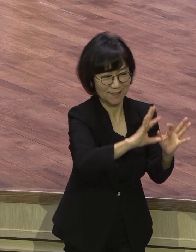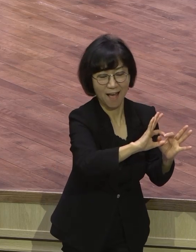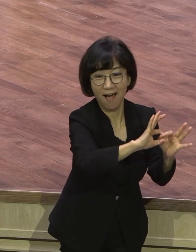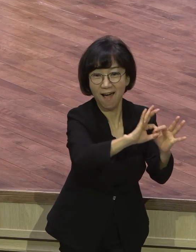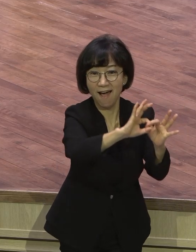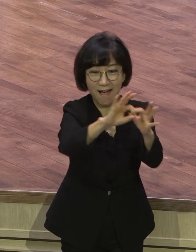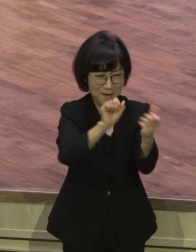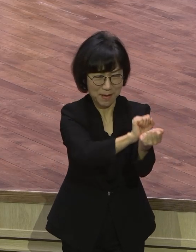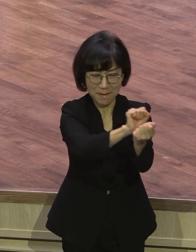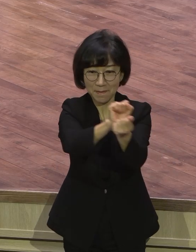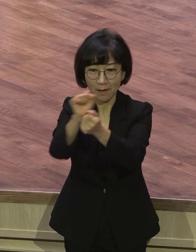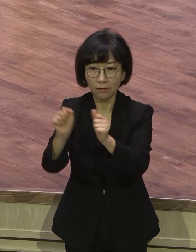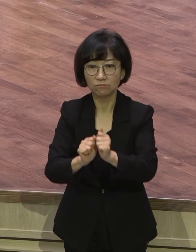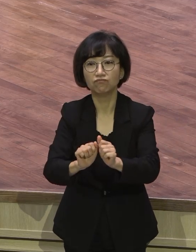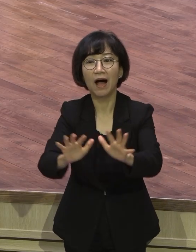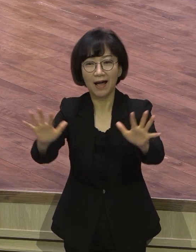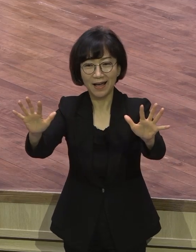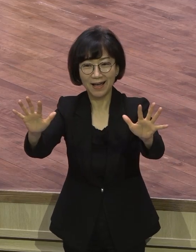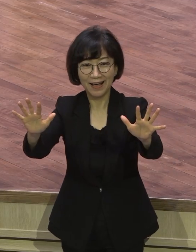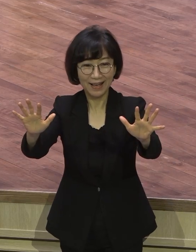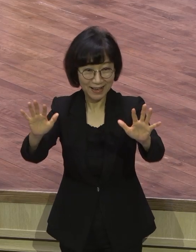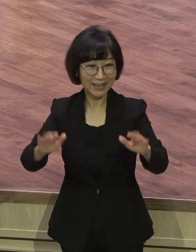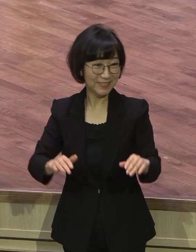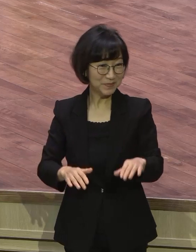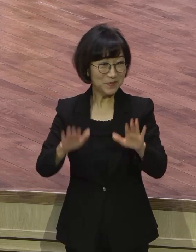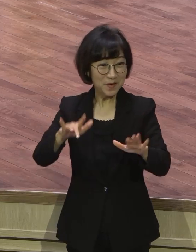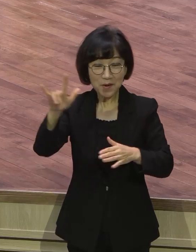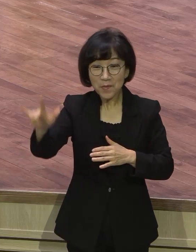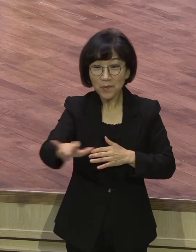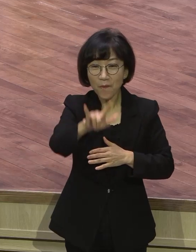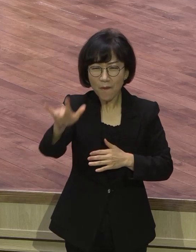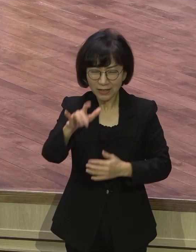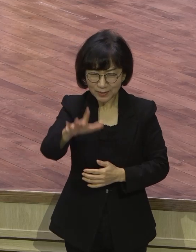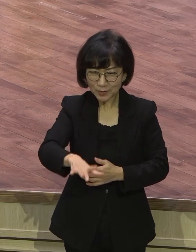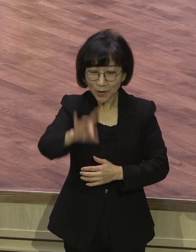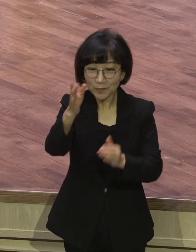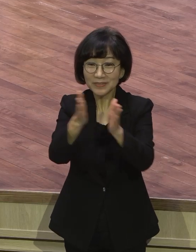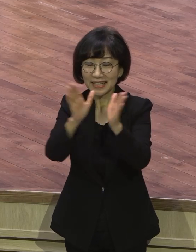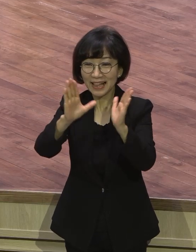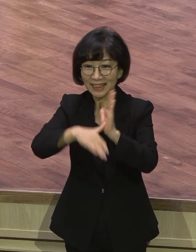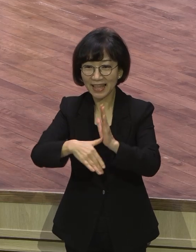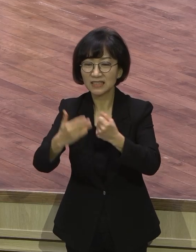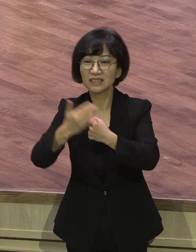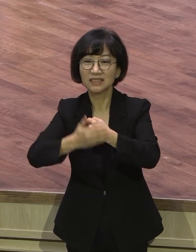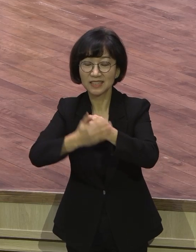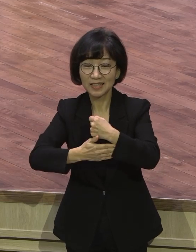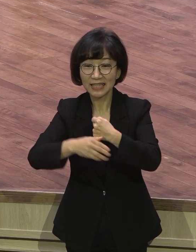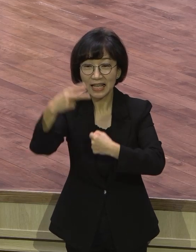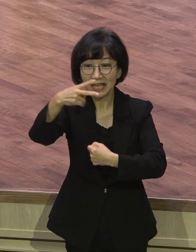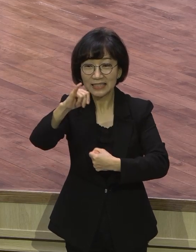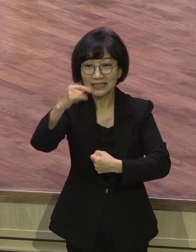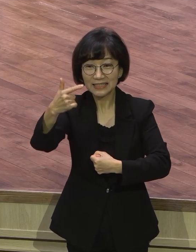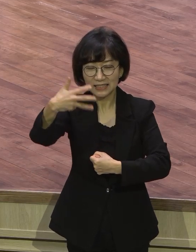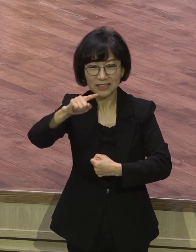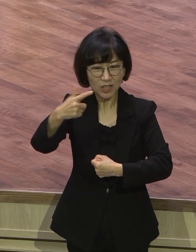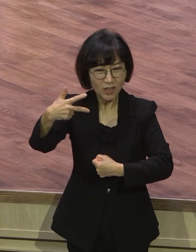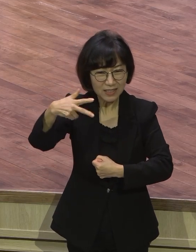리레이 캠페인입니다. 코로나19가 초창기 대구에서 신천지로 인해서 수많은